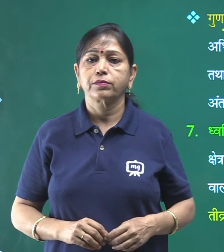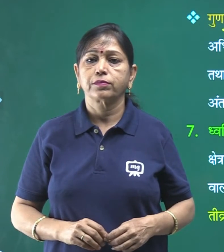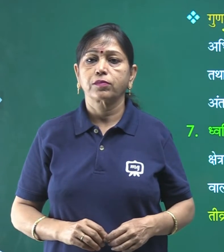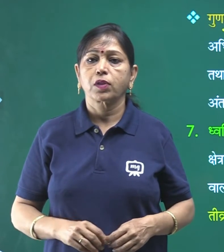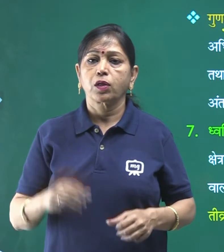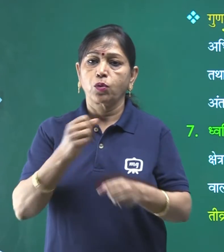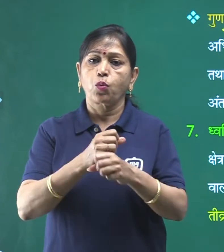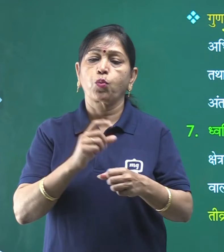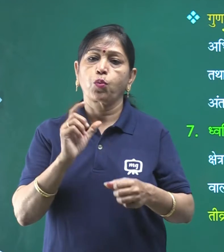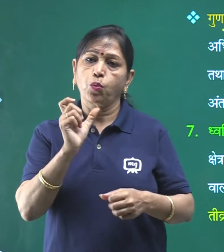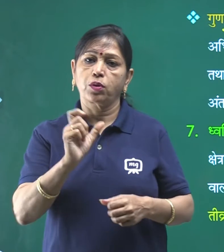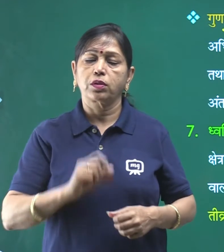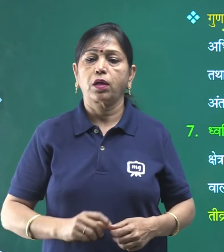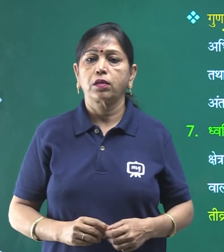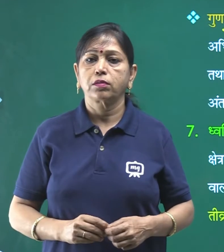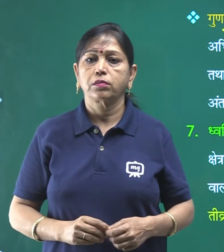गुणता